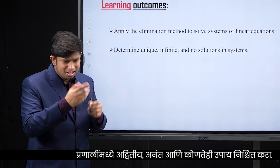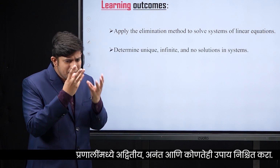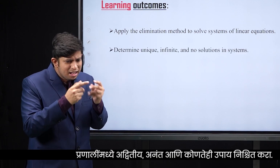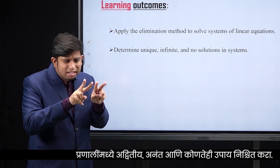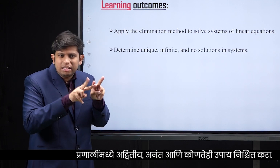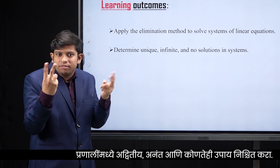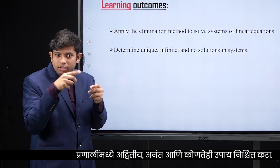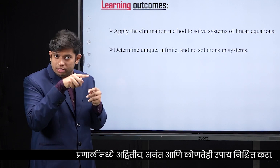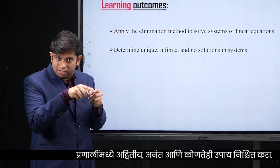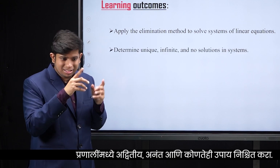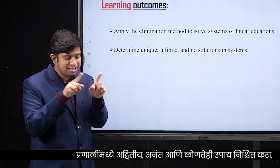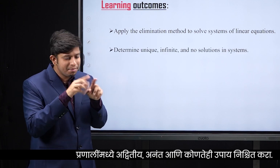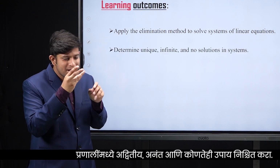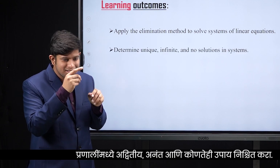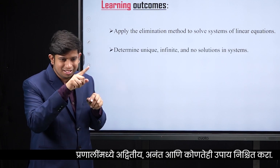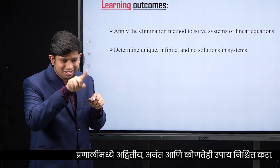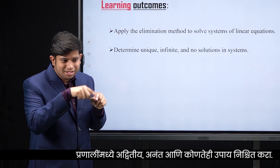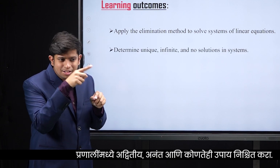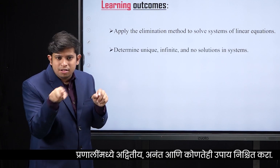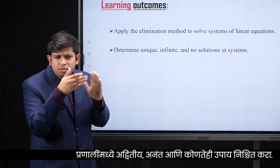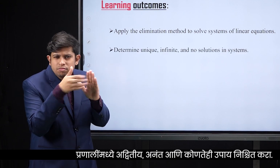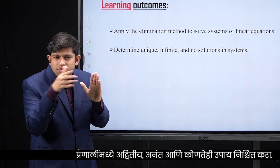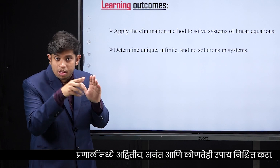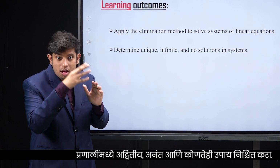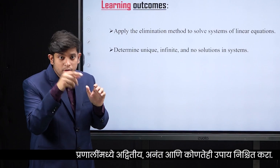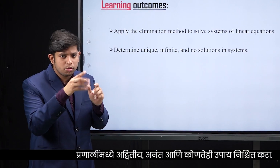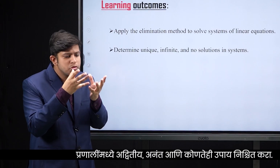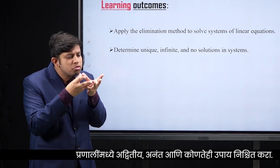प्रणालींमध्ये अद्वितीय, अनंत आणि कोणतेही उपाय निश्चित करा.